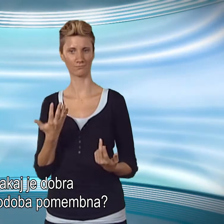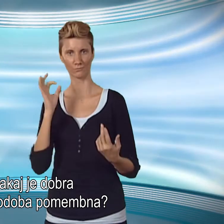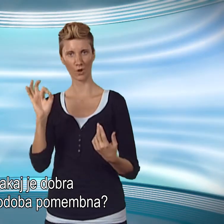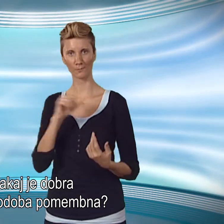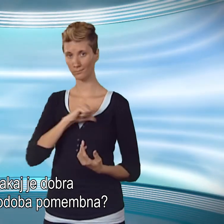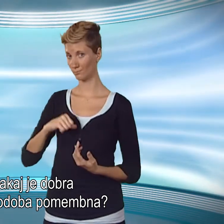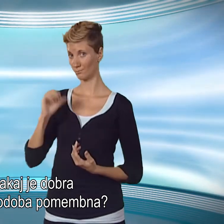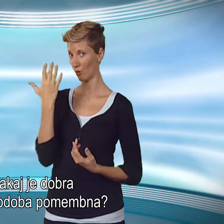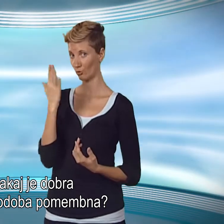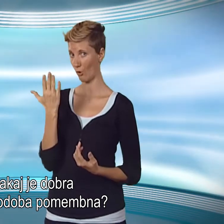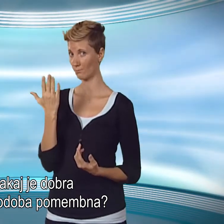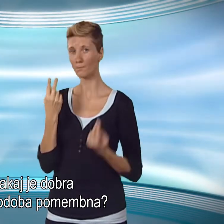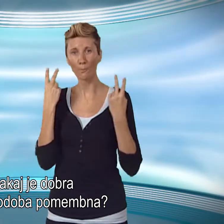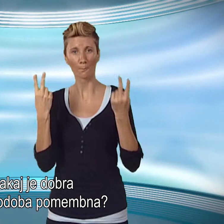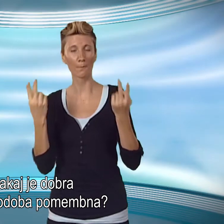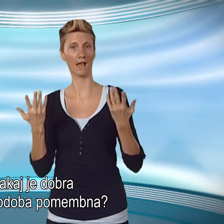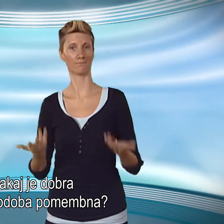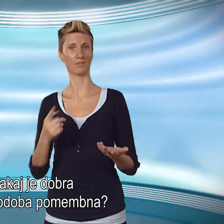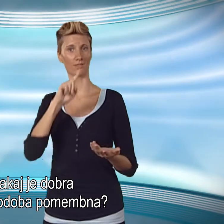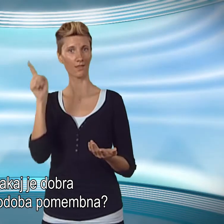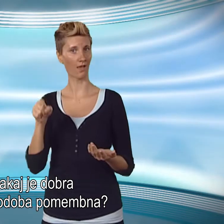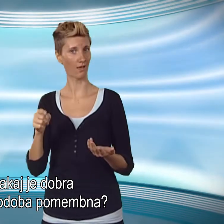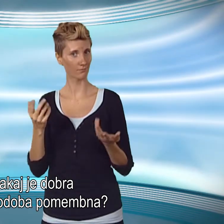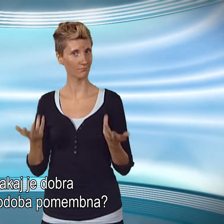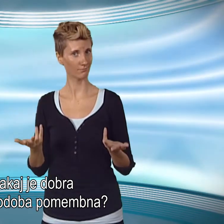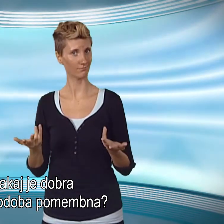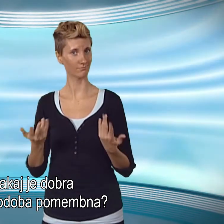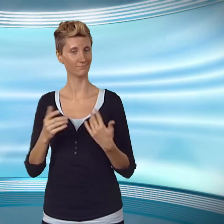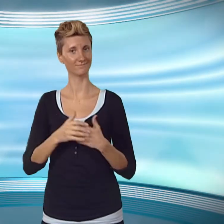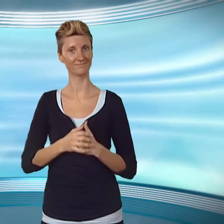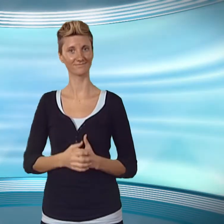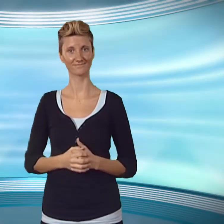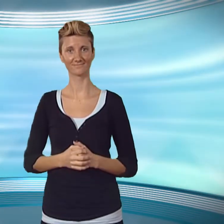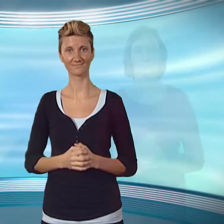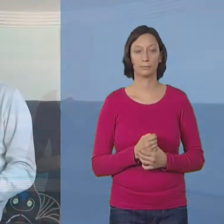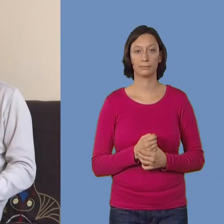Zakaj je dobra samopodoba pomembna?